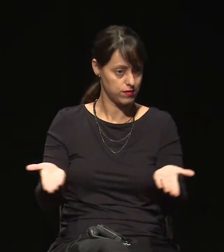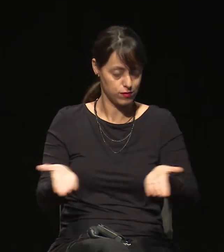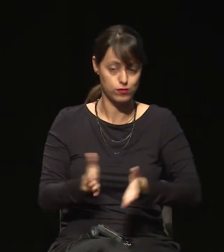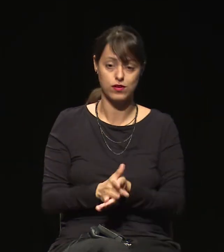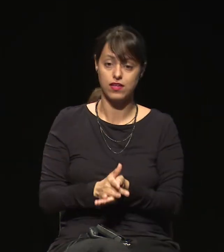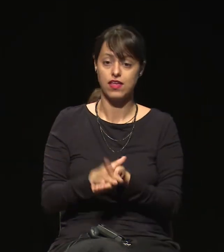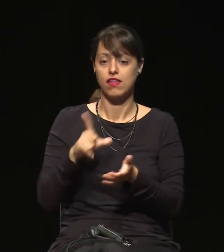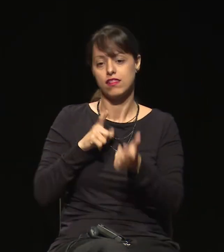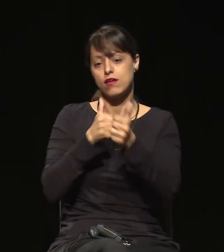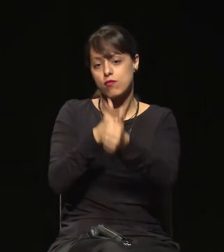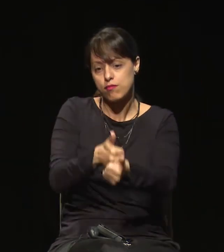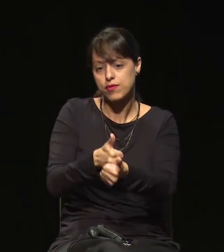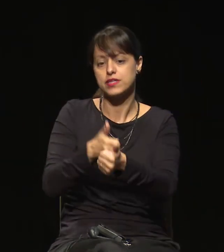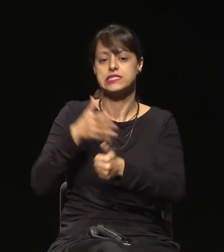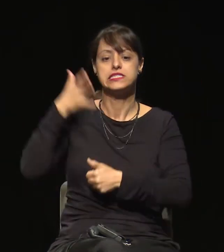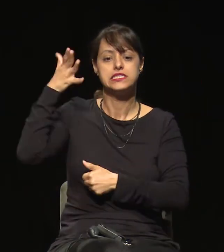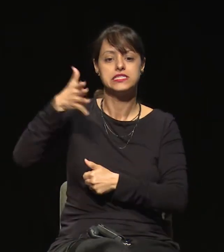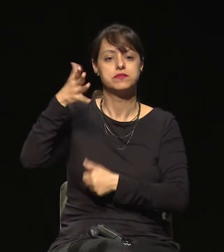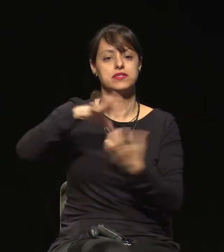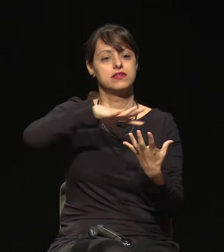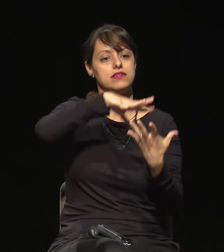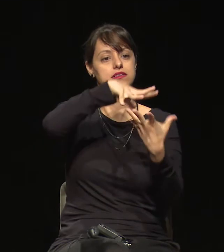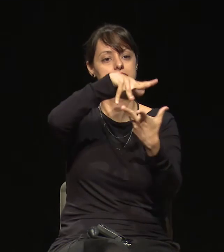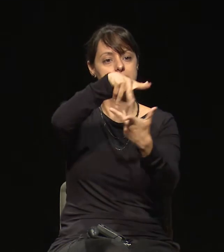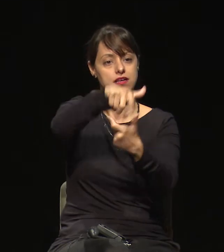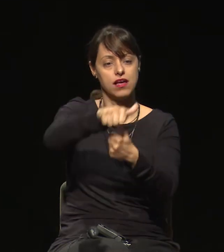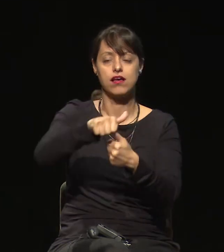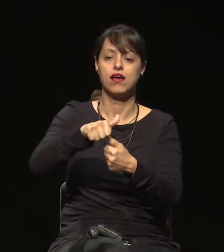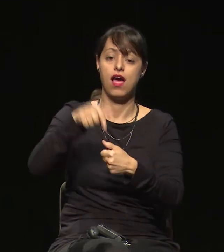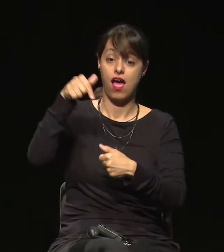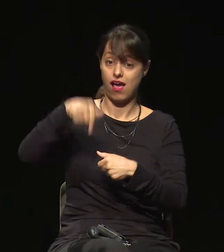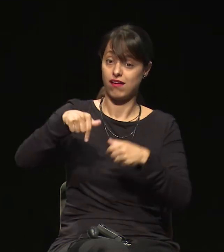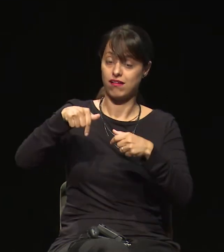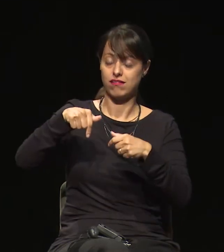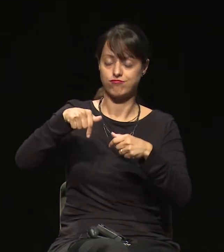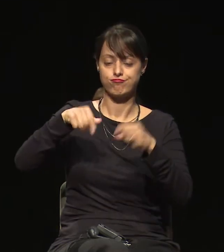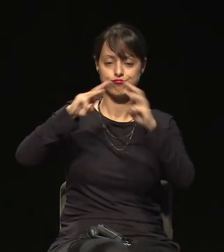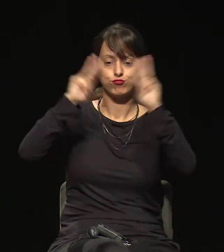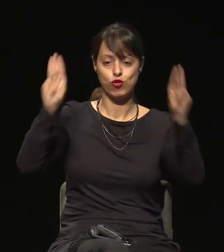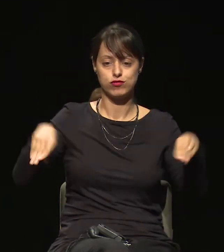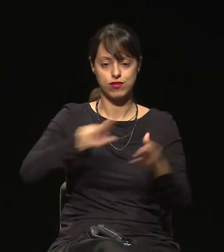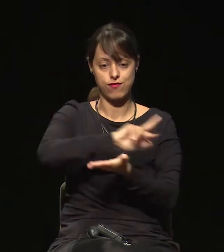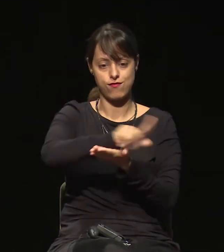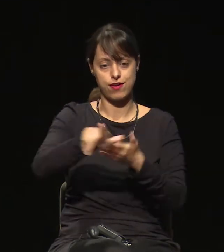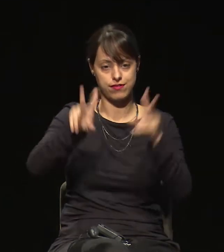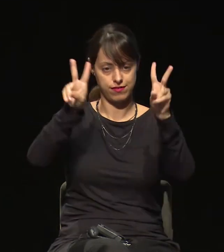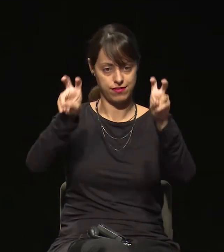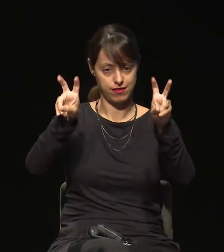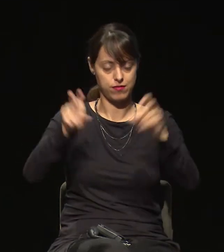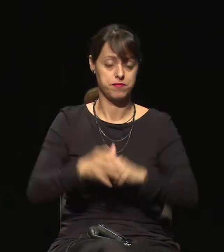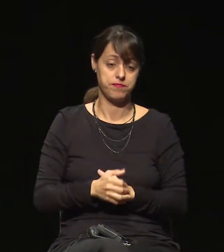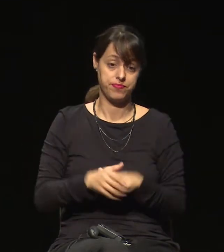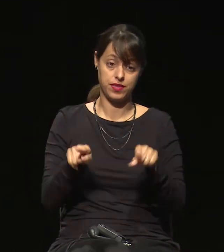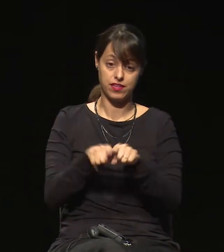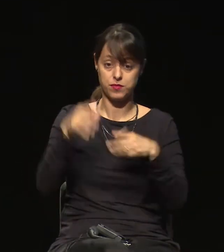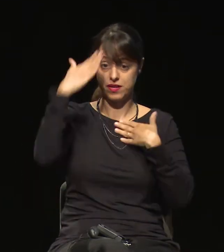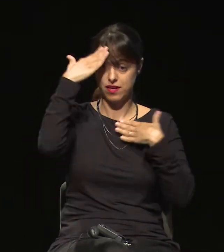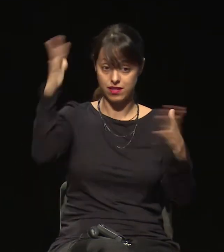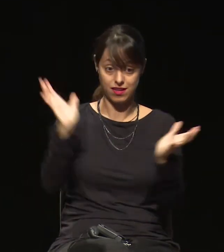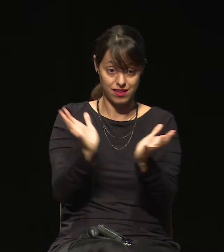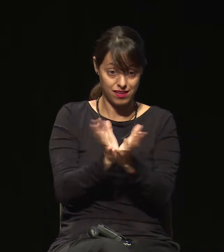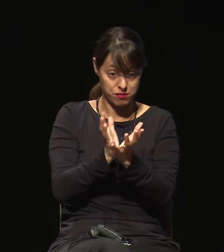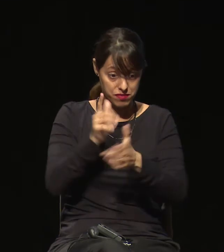acompanhado nos vários seminários internacionais que temos realizado aqui no museu. E agradeço, por fim, a equipe do